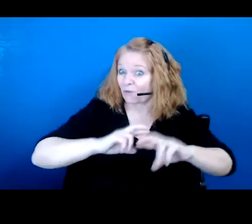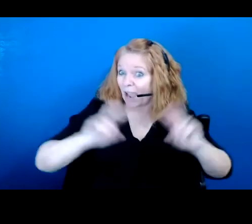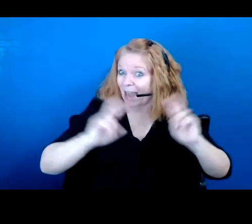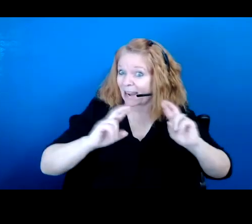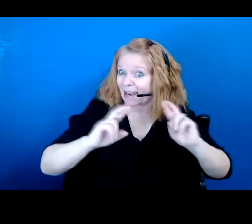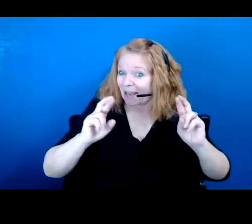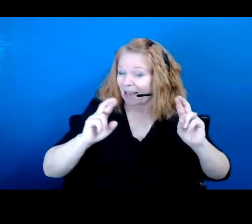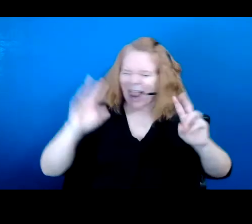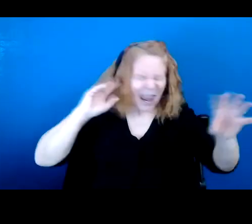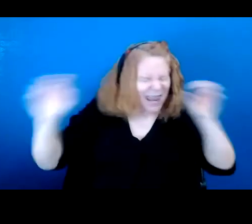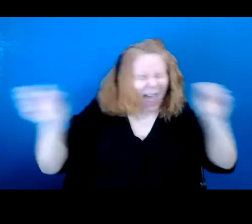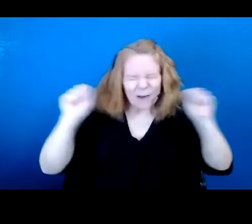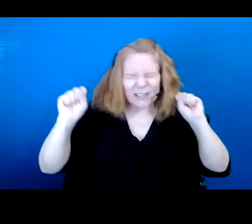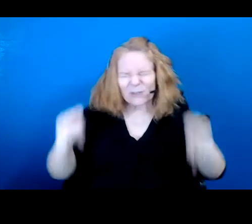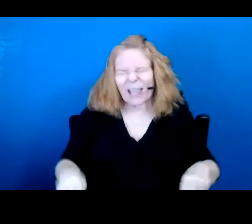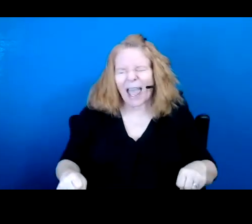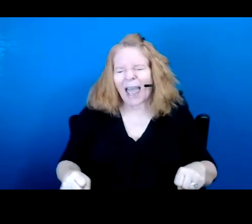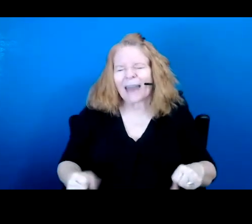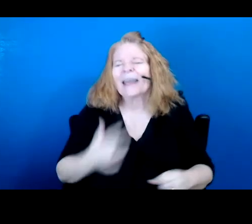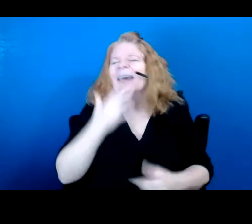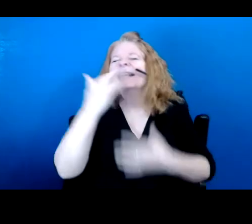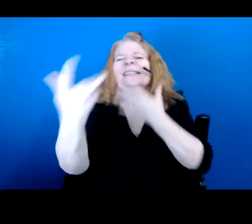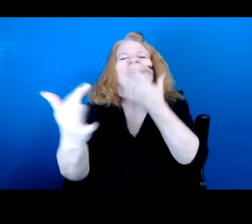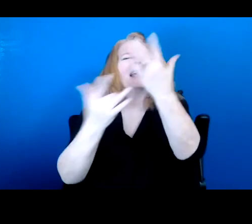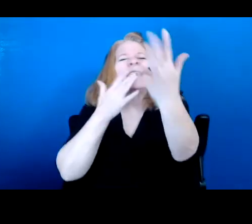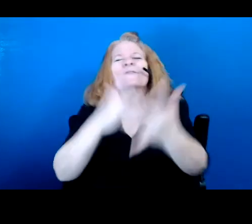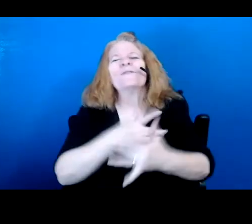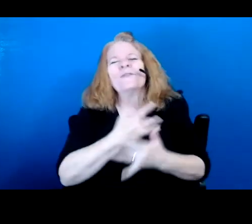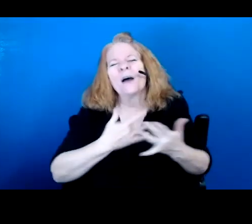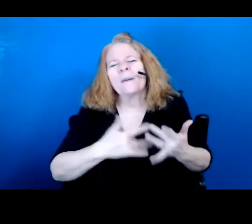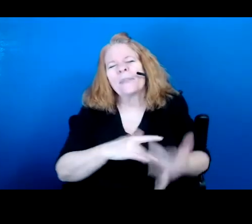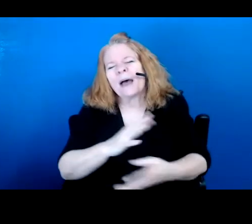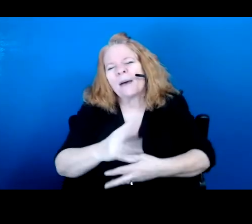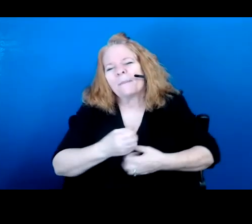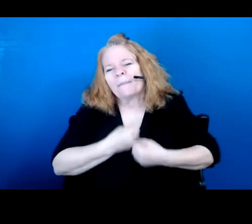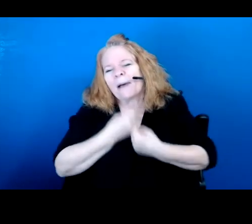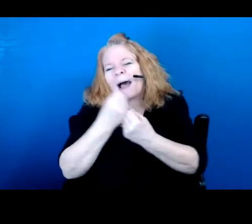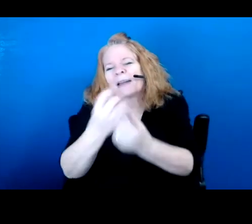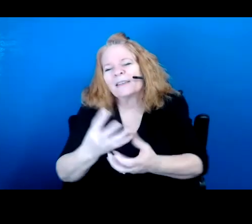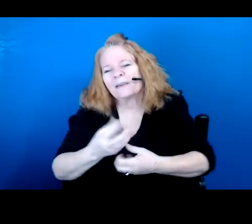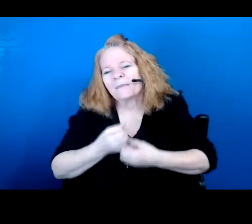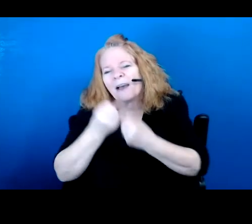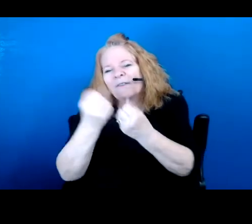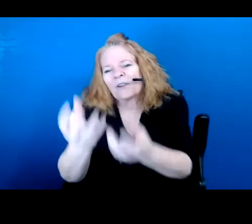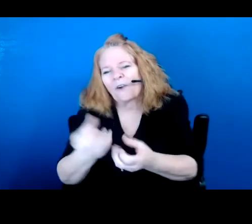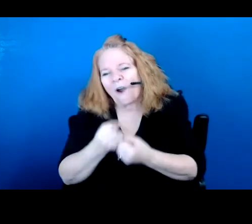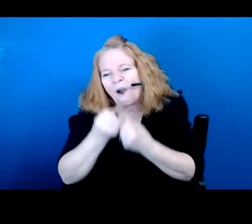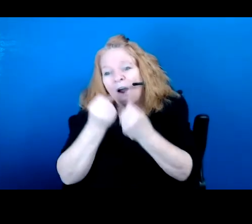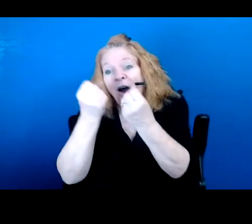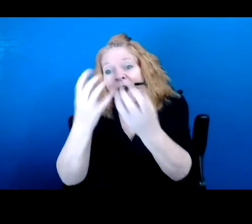venga bien fuerte como puedas cantar de lo más profundo de tu